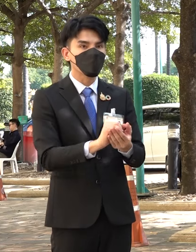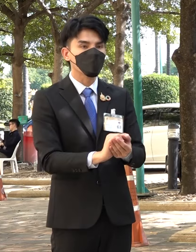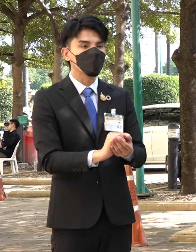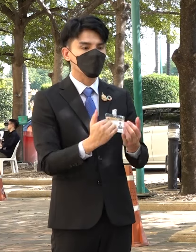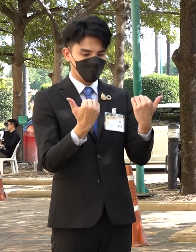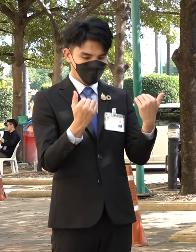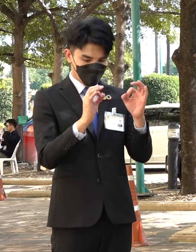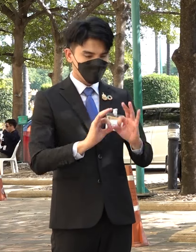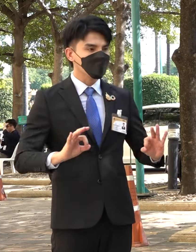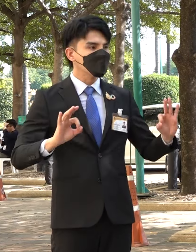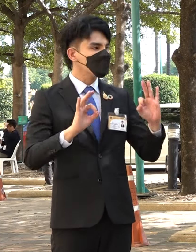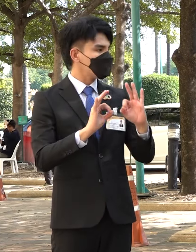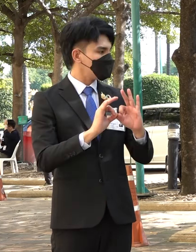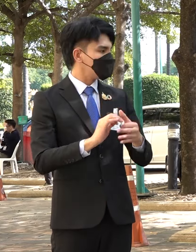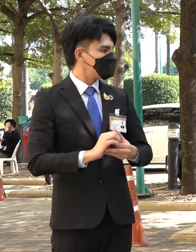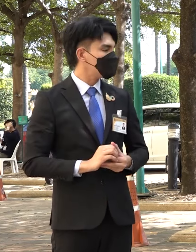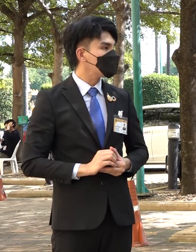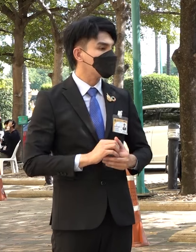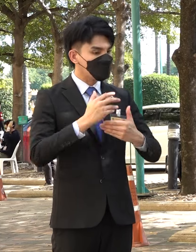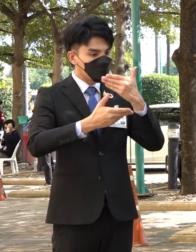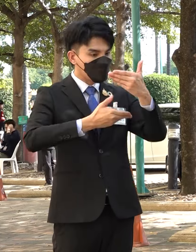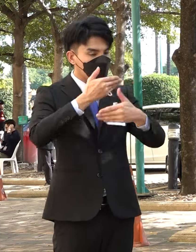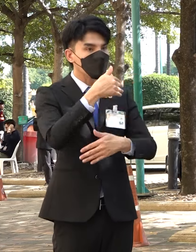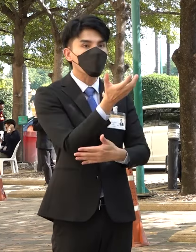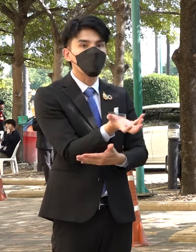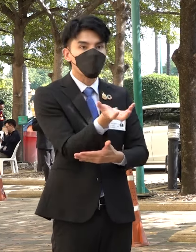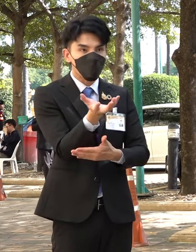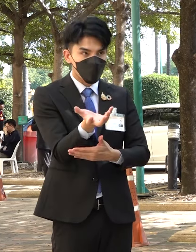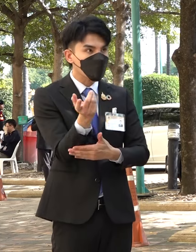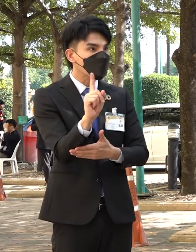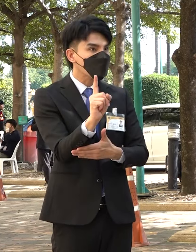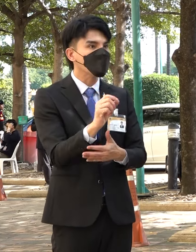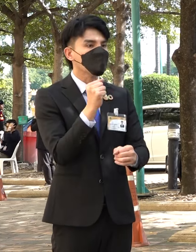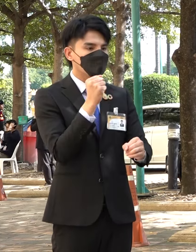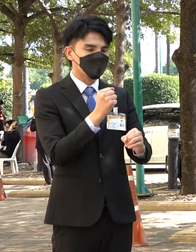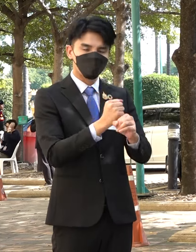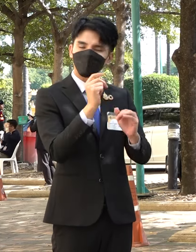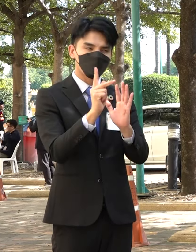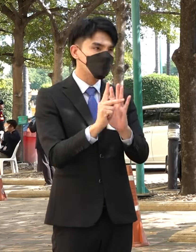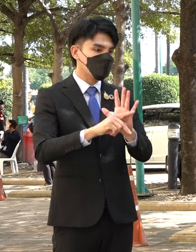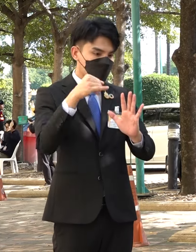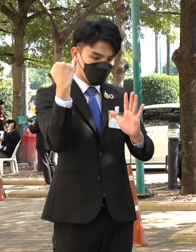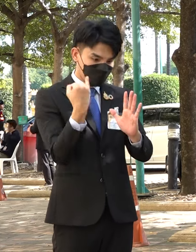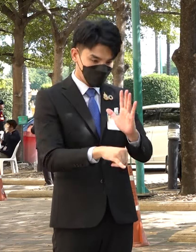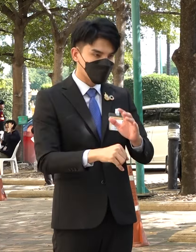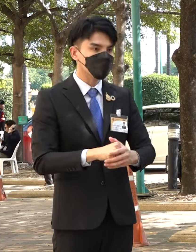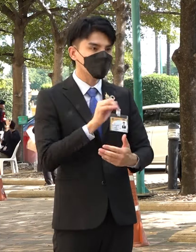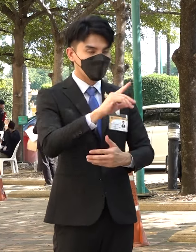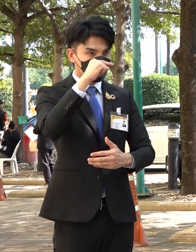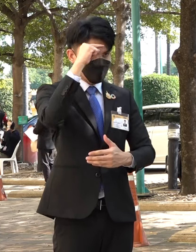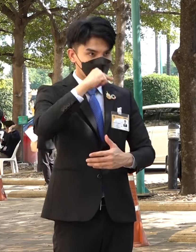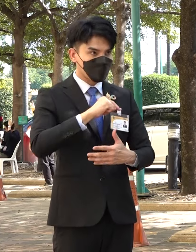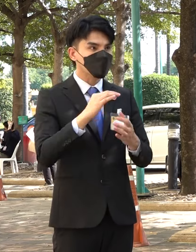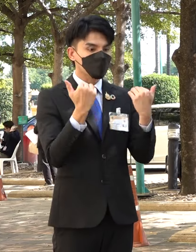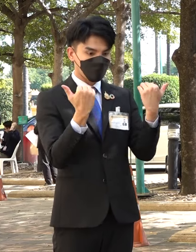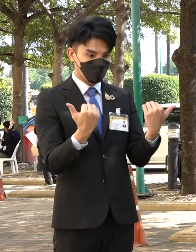อกว่าย้ำอีกครั้งหนึ่งว่ากิจกรรมขอทานนั้นเป็นการทำที่ผิดกฎหมายนะครับในประเทศไทย